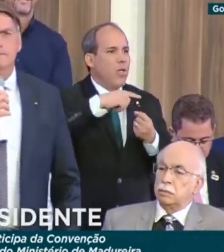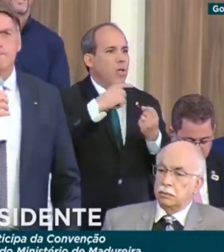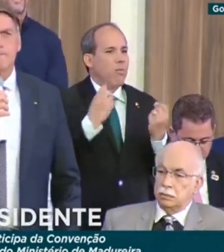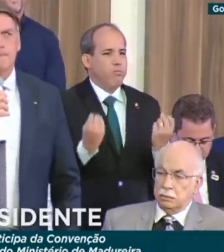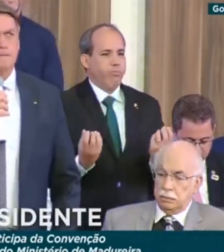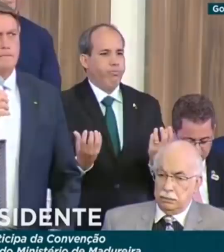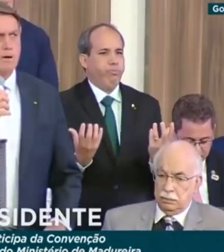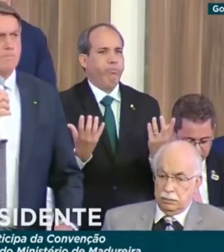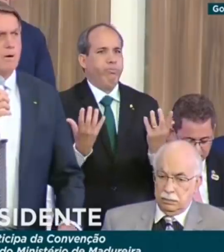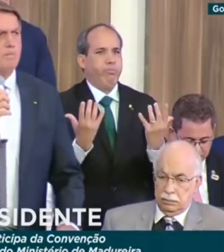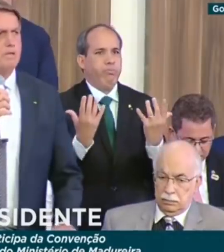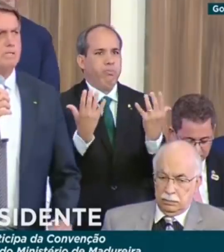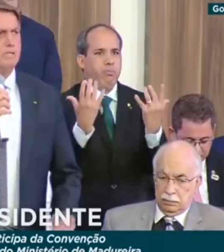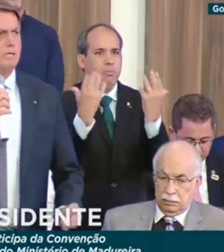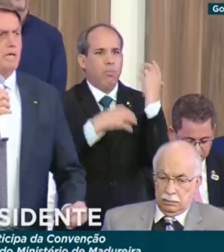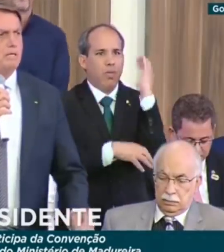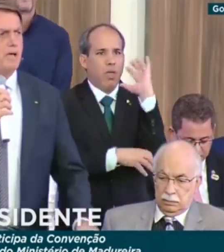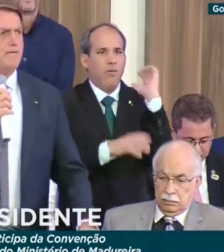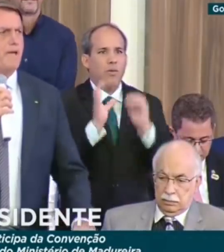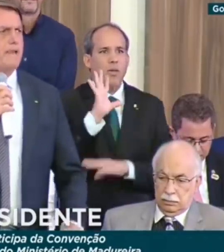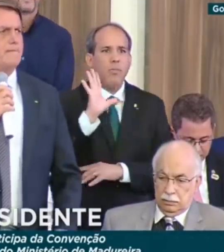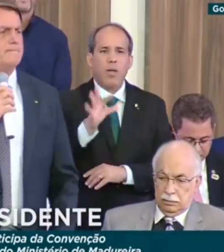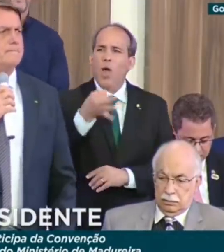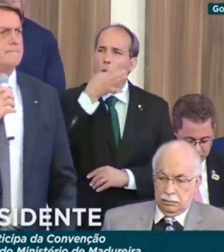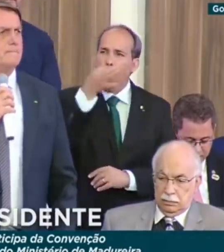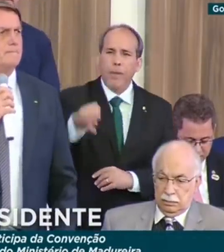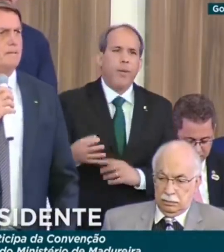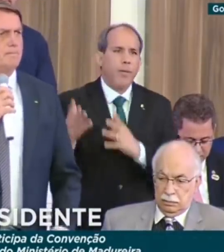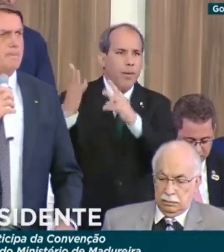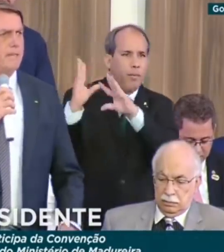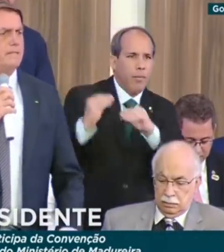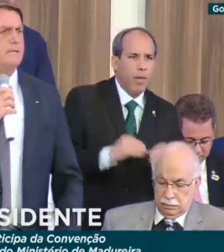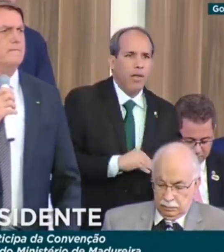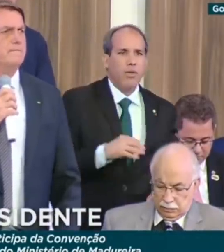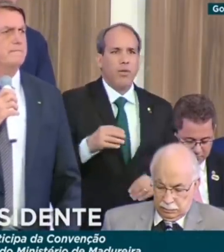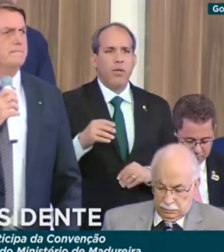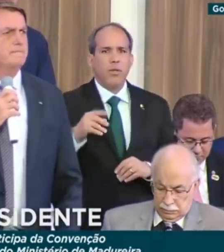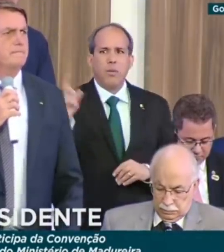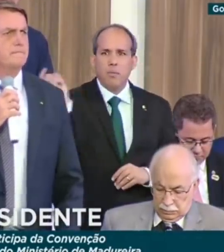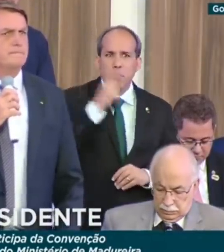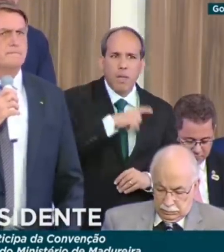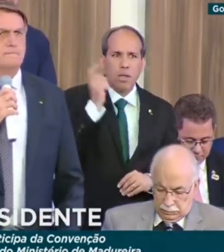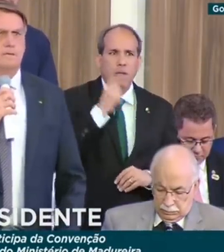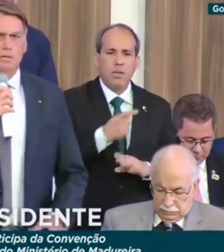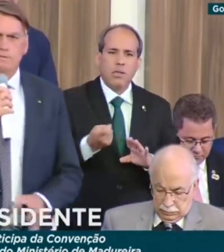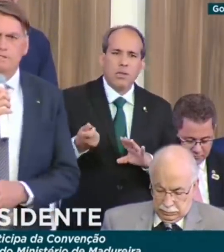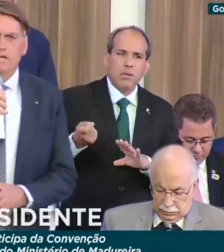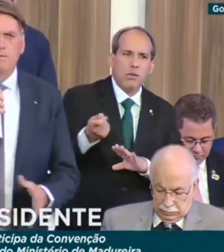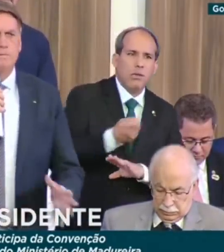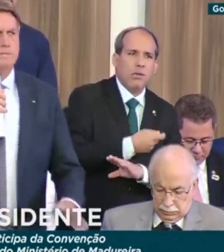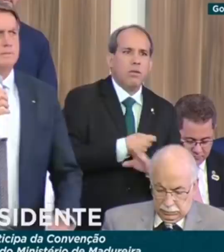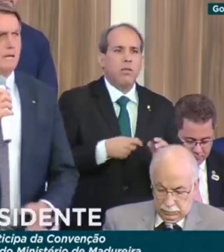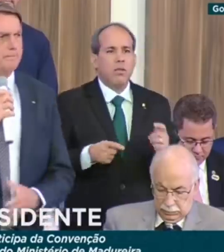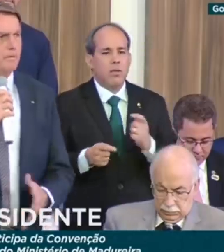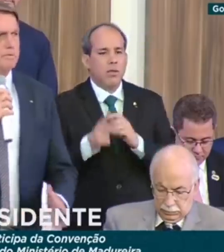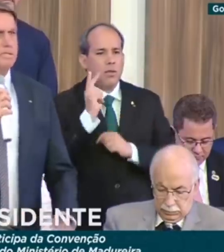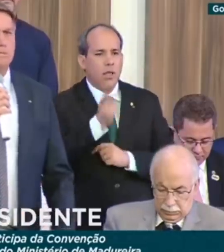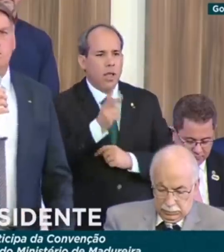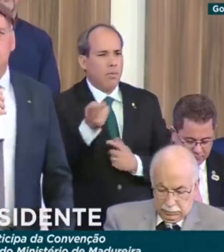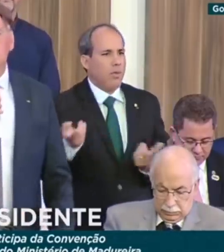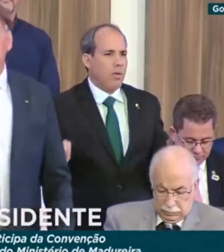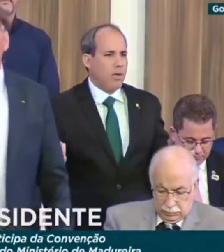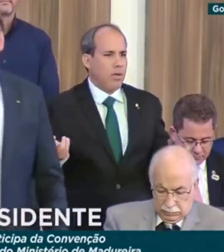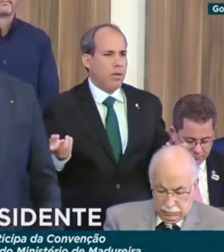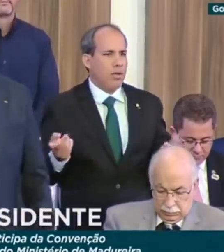mas dão palpite, interferem, mentem. E nós fizemos há poucos